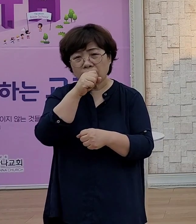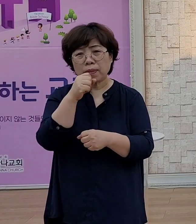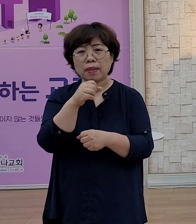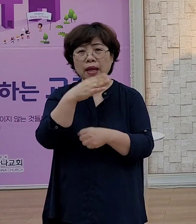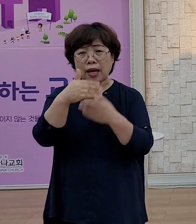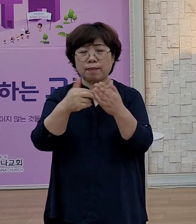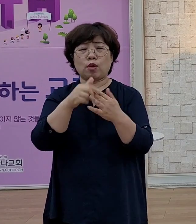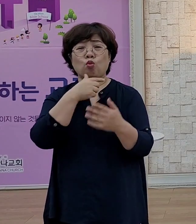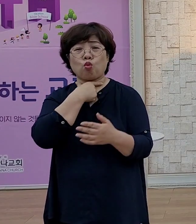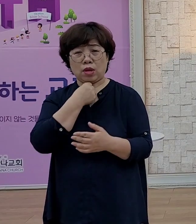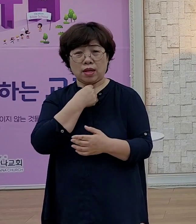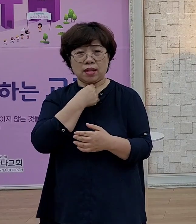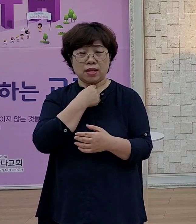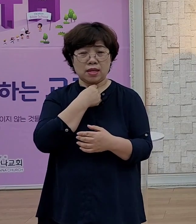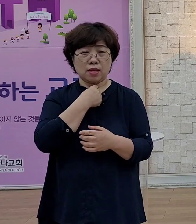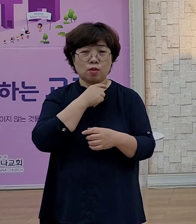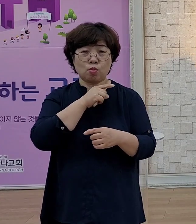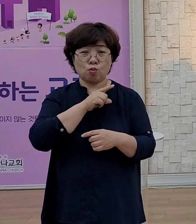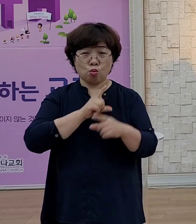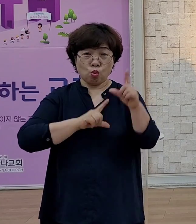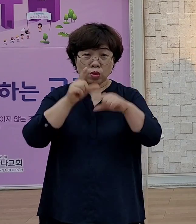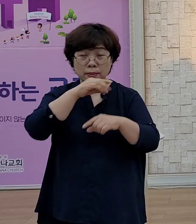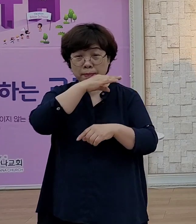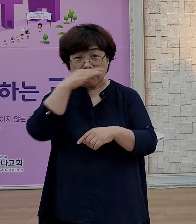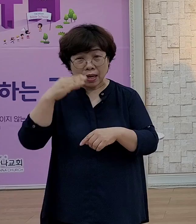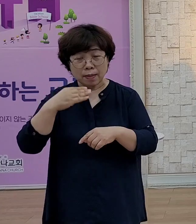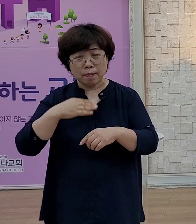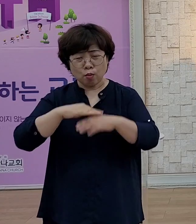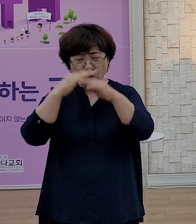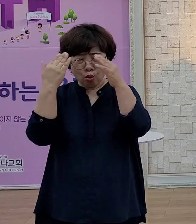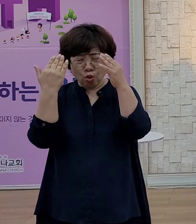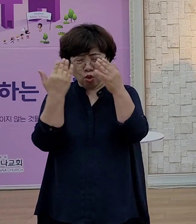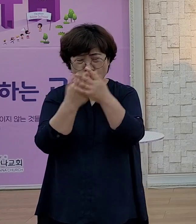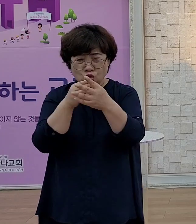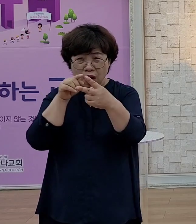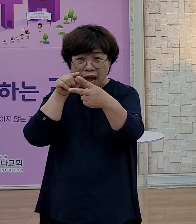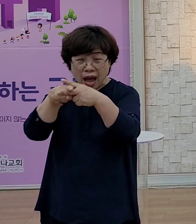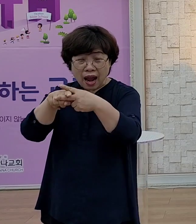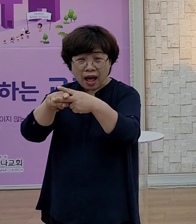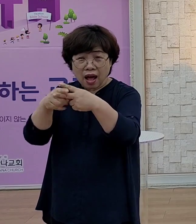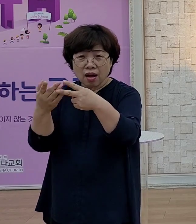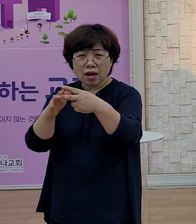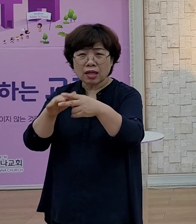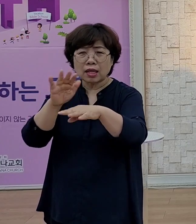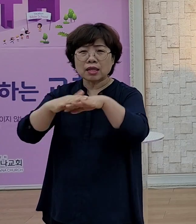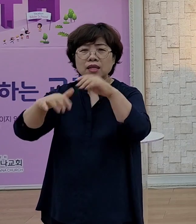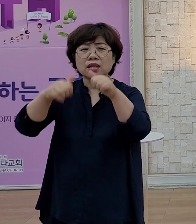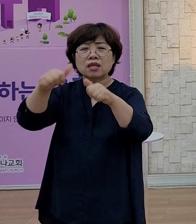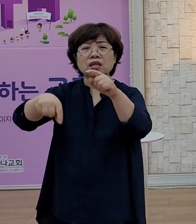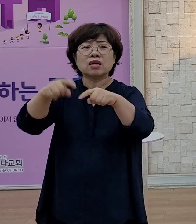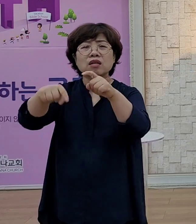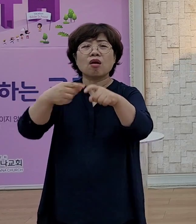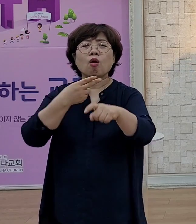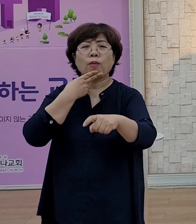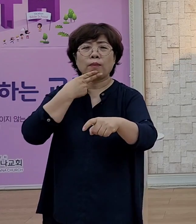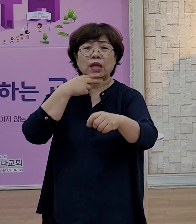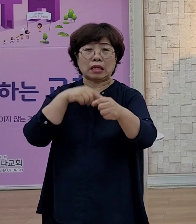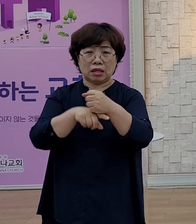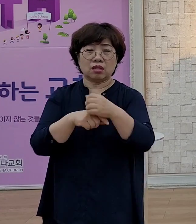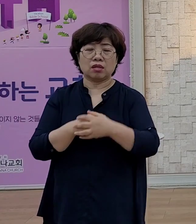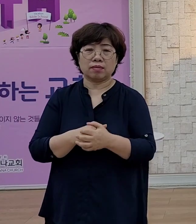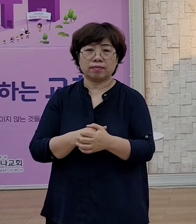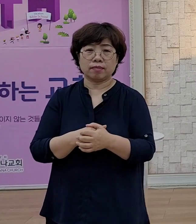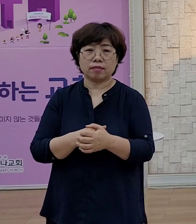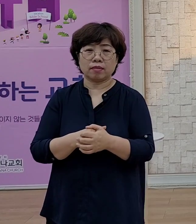뭔지를 다 알고도 이 말이에요. 선을 행할 줄 알고도 이 말은 다 알고도 자 행하지 아니하면 이 말은